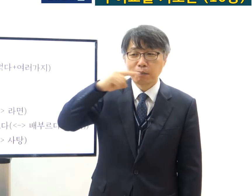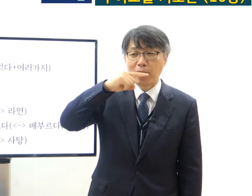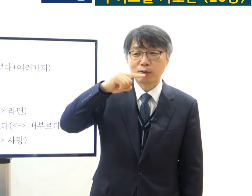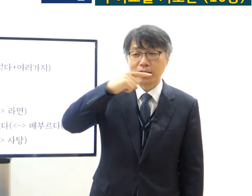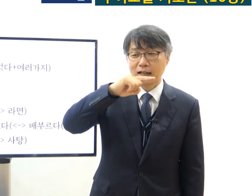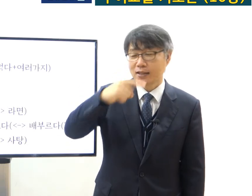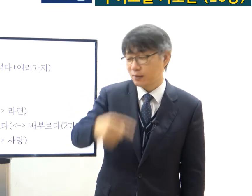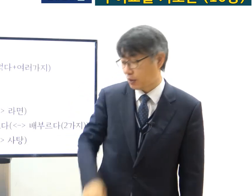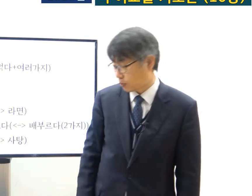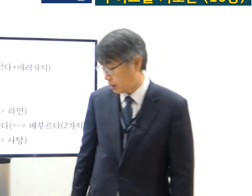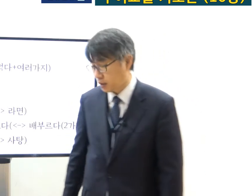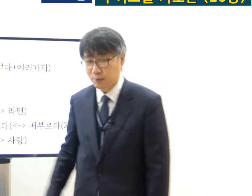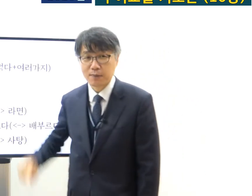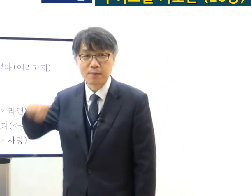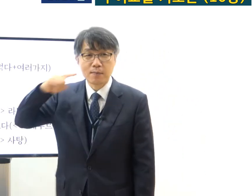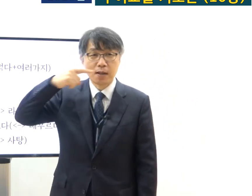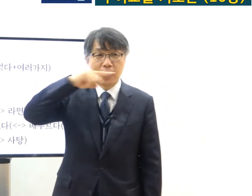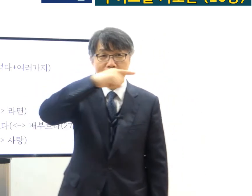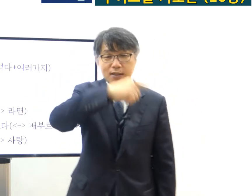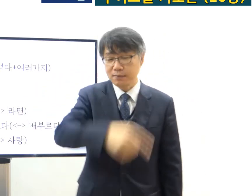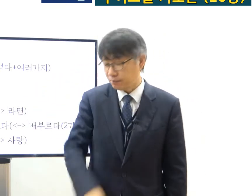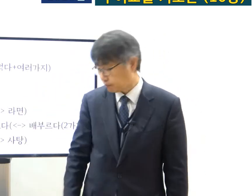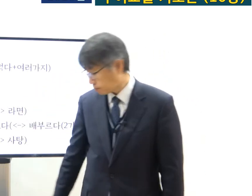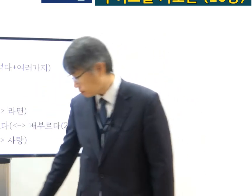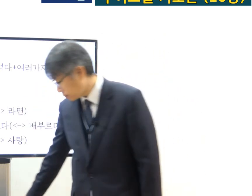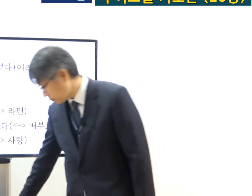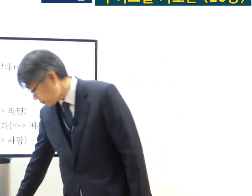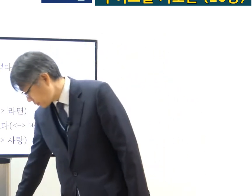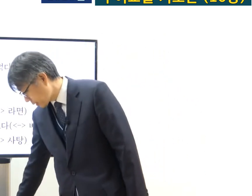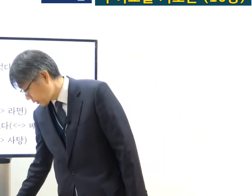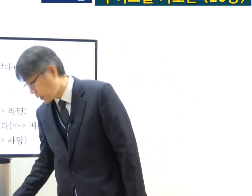바로 된 아이스크림이라고 생각하시면 아이스크림. 자,